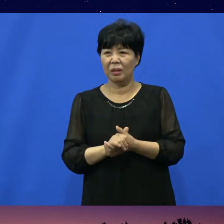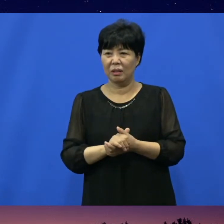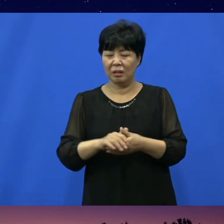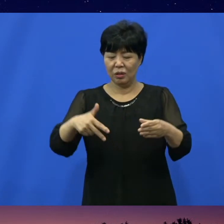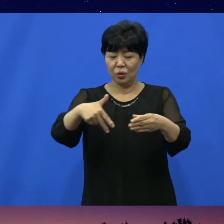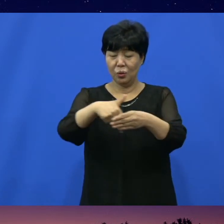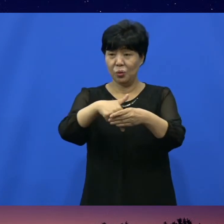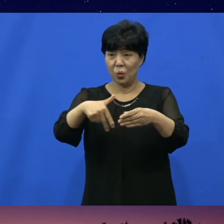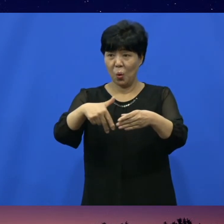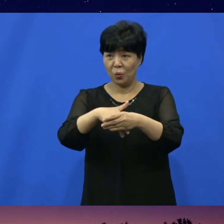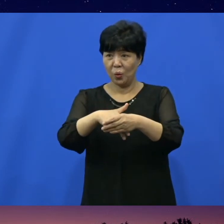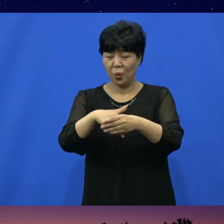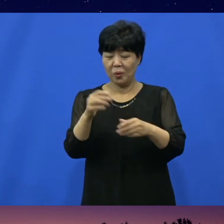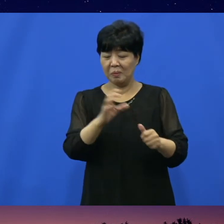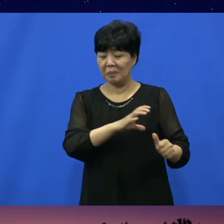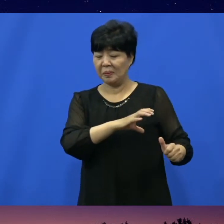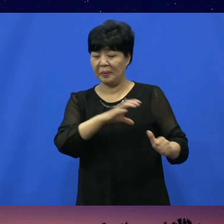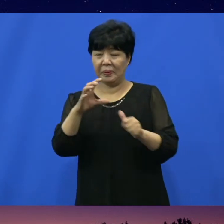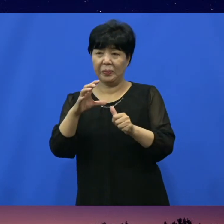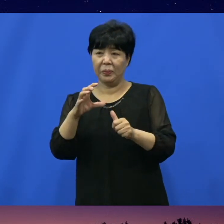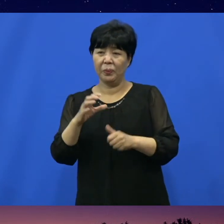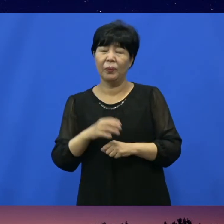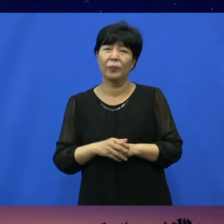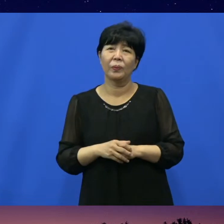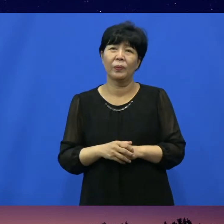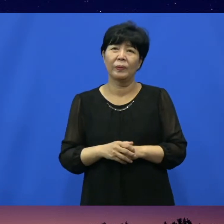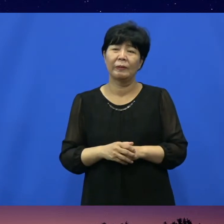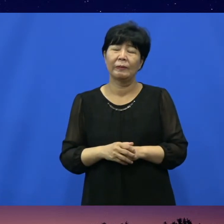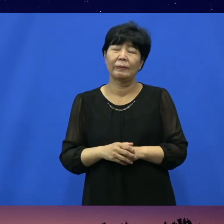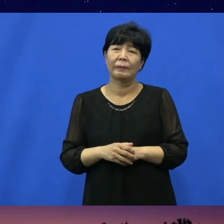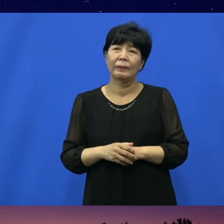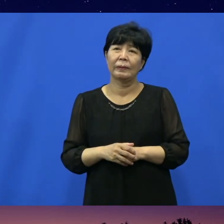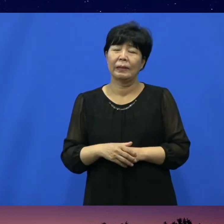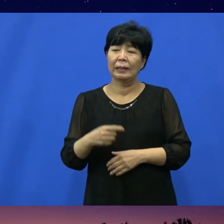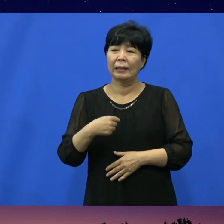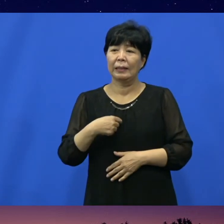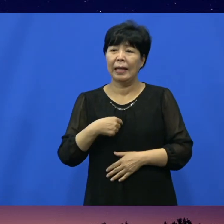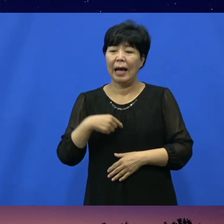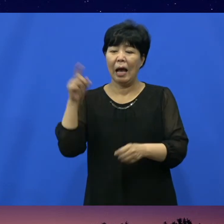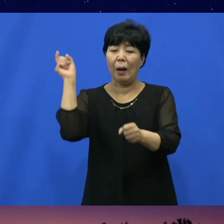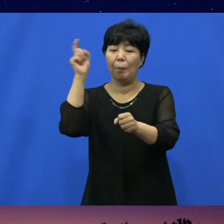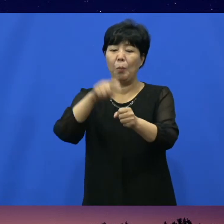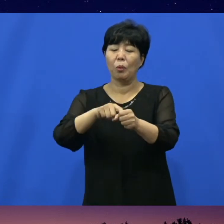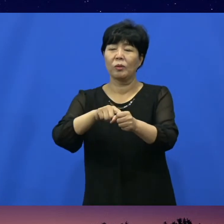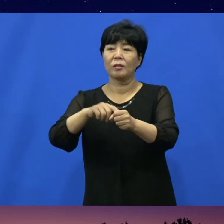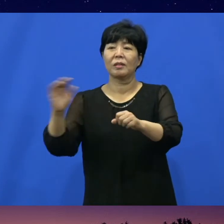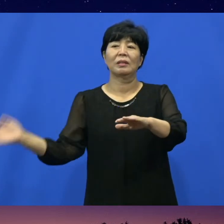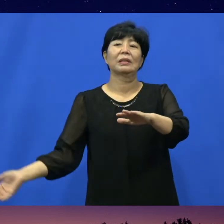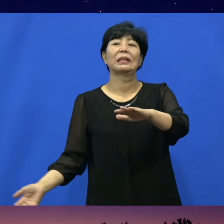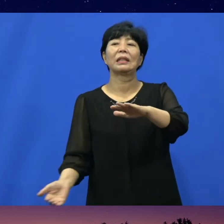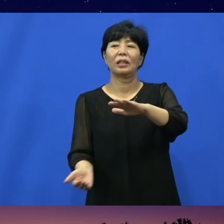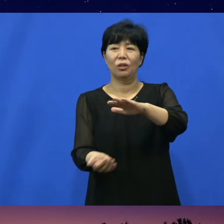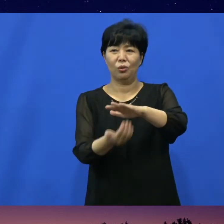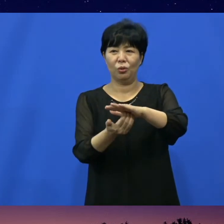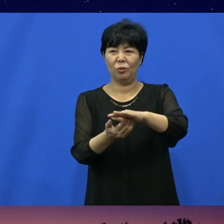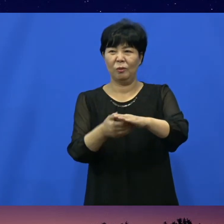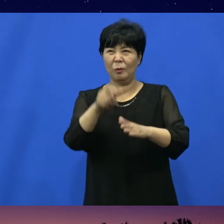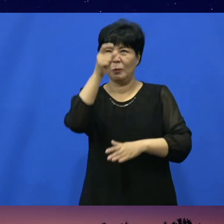미명으로 자기의 그 종교를 도구화시켜서 자기의 목적을 이루는 고집센 종교인이 되는